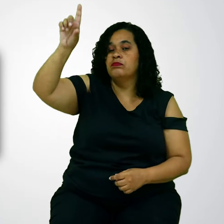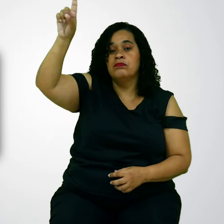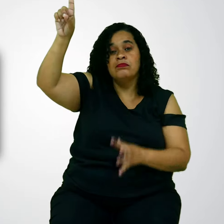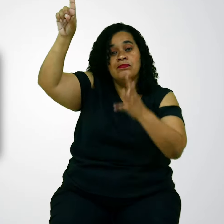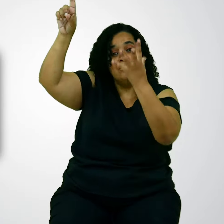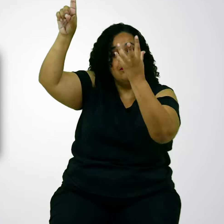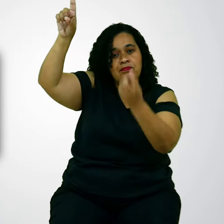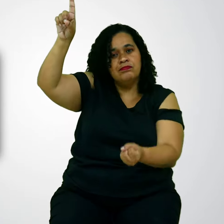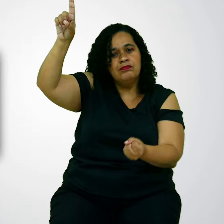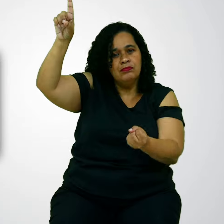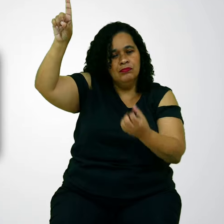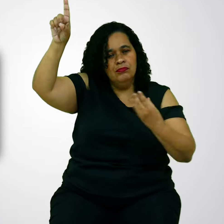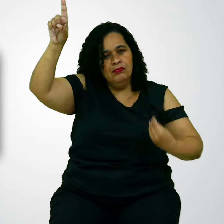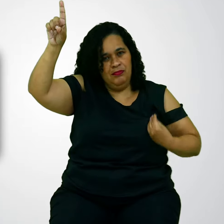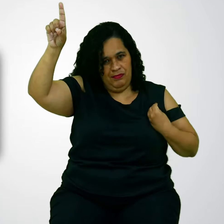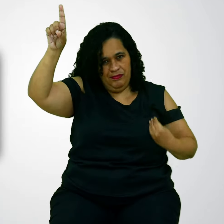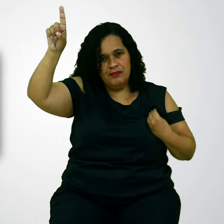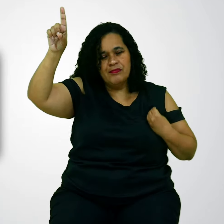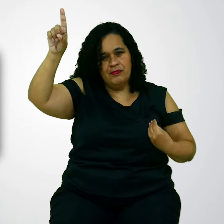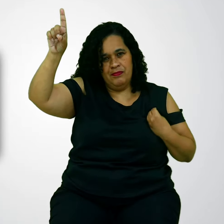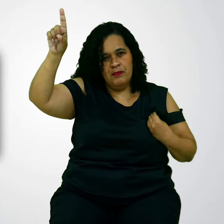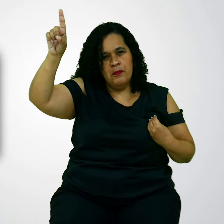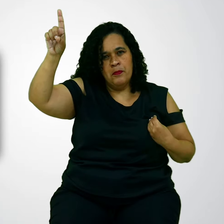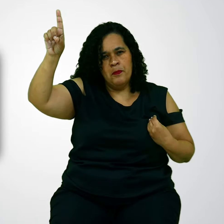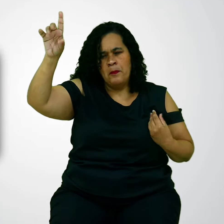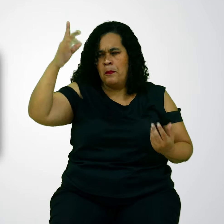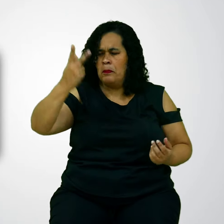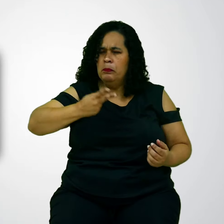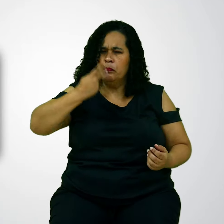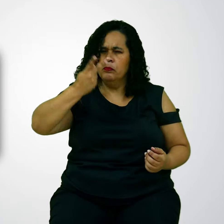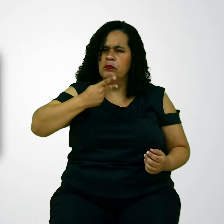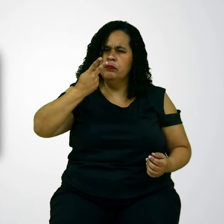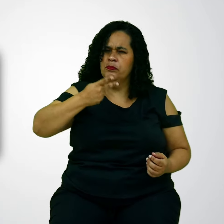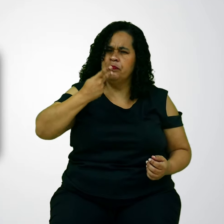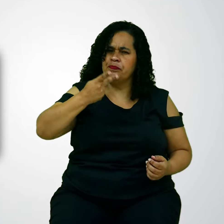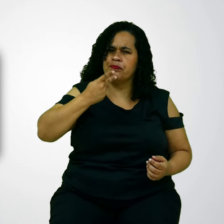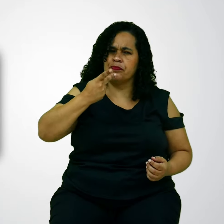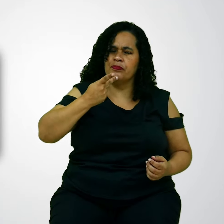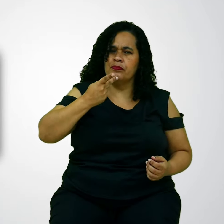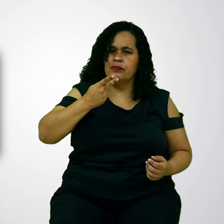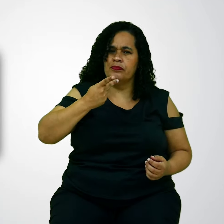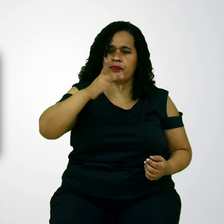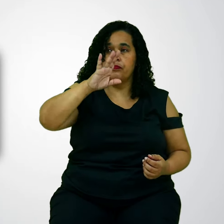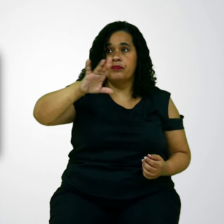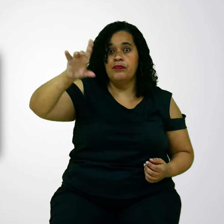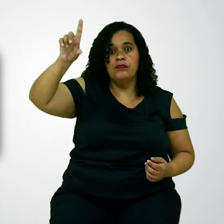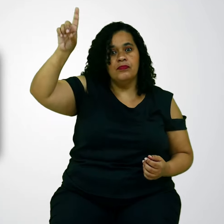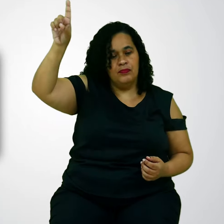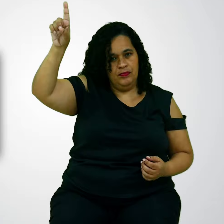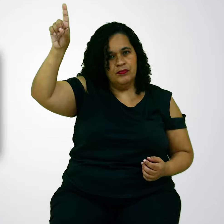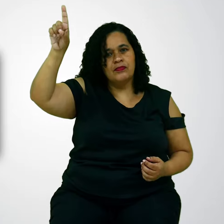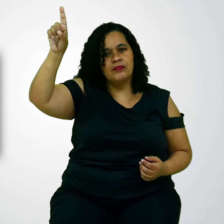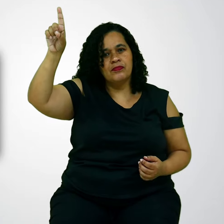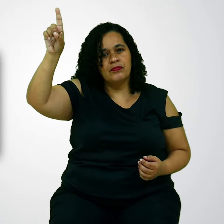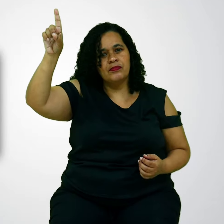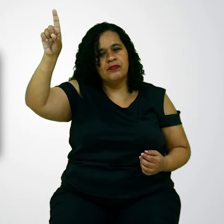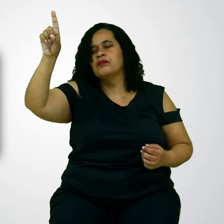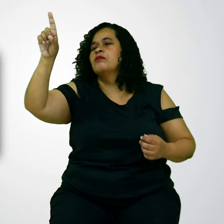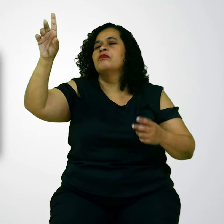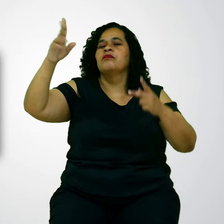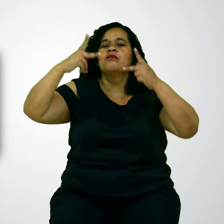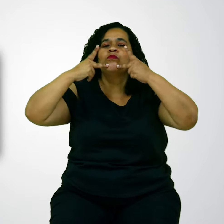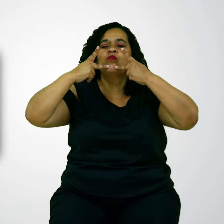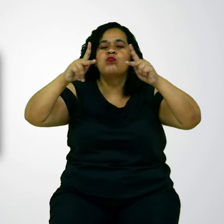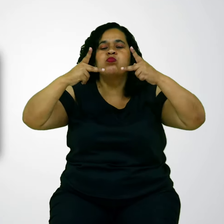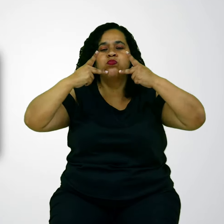gente costuma fazer apelos, né? Mas na Bíblia quem faz o apelo não é o pregador, é o